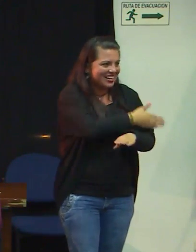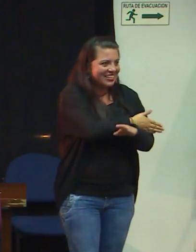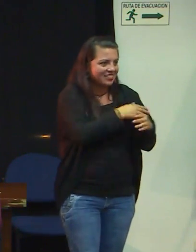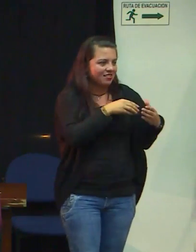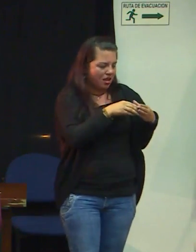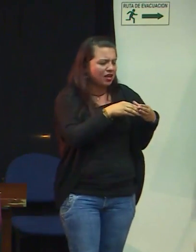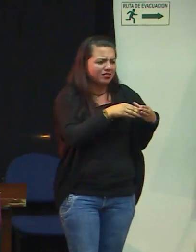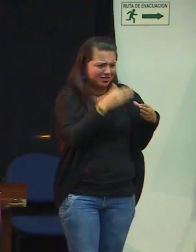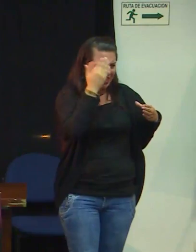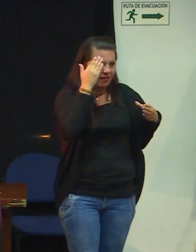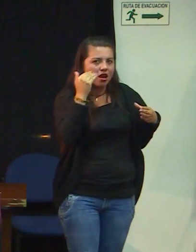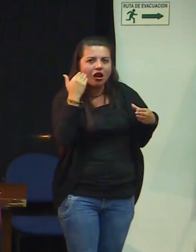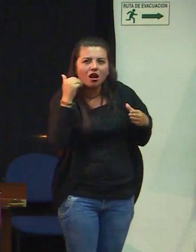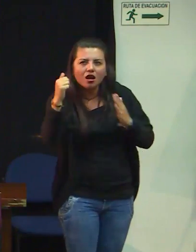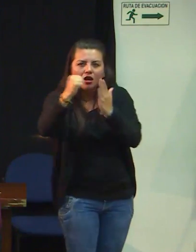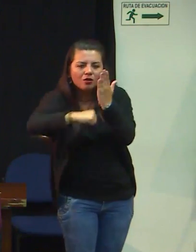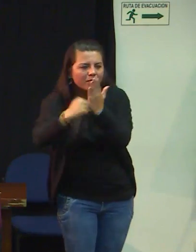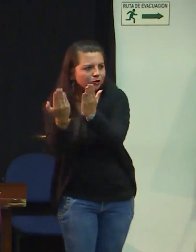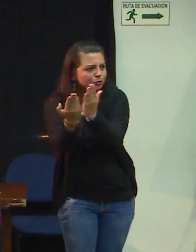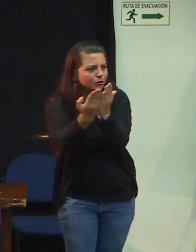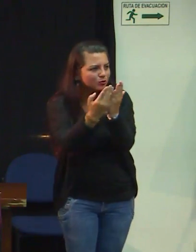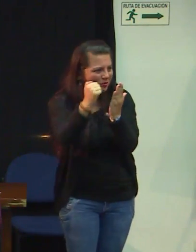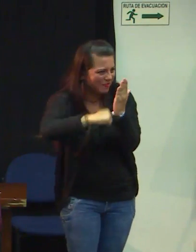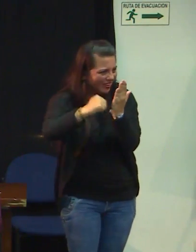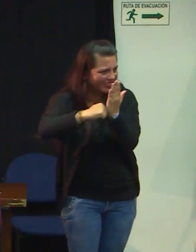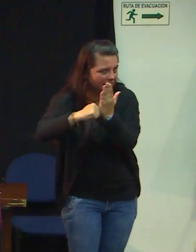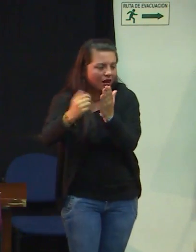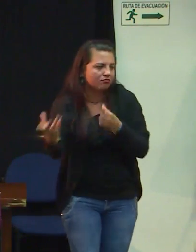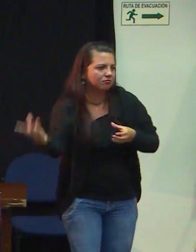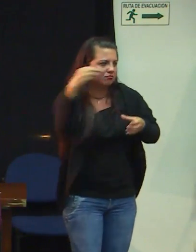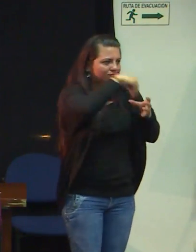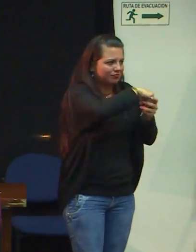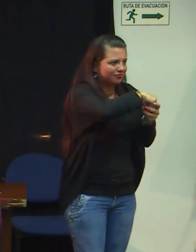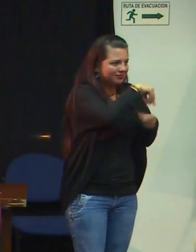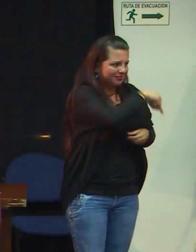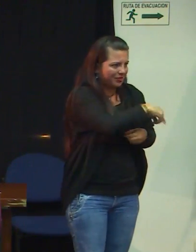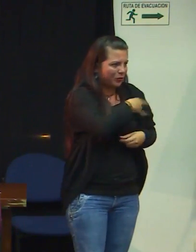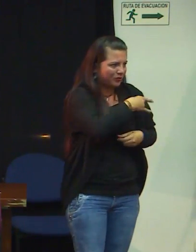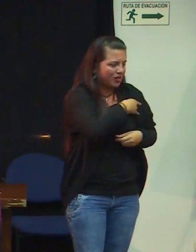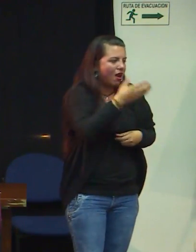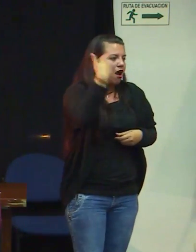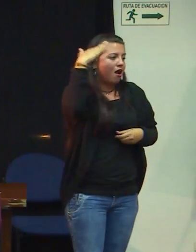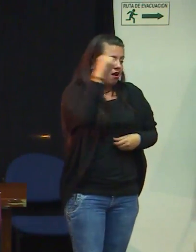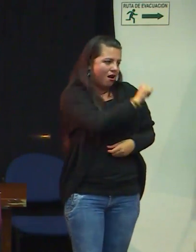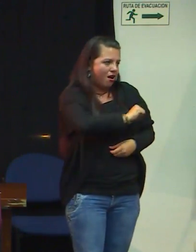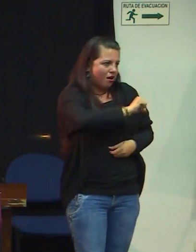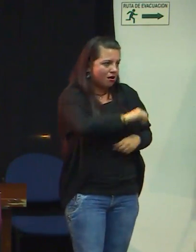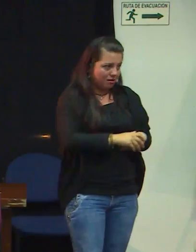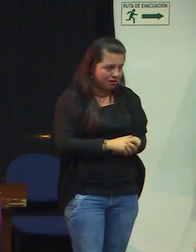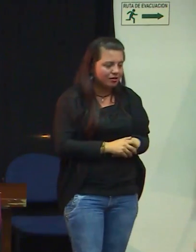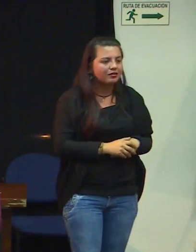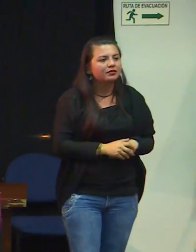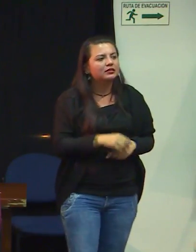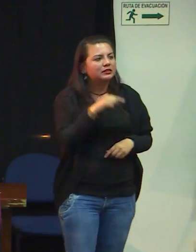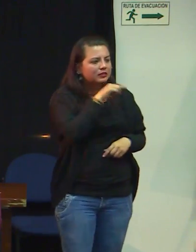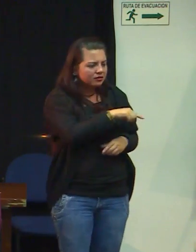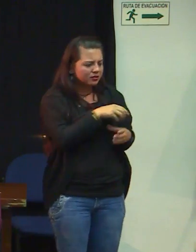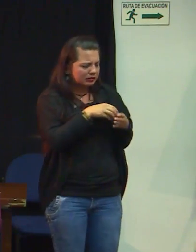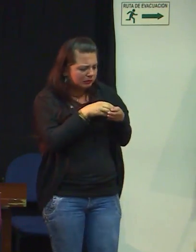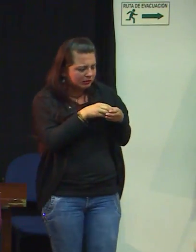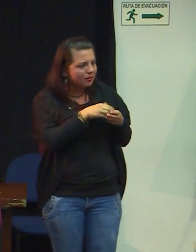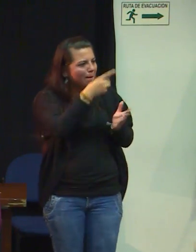las compañeras de normales que estudiaban para ser maestras. Desde ese foco estudiantil, desde el